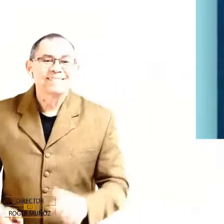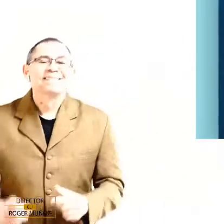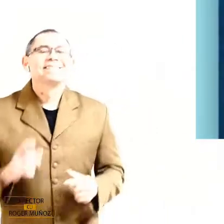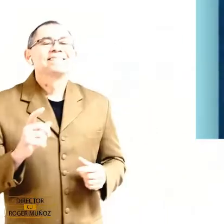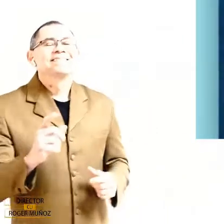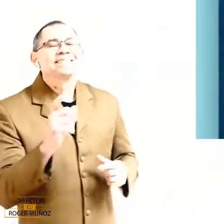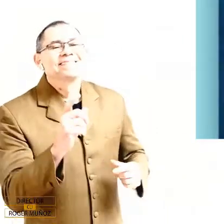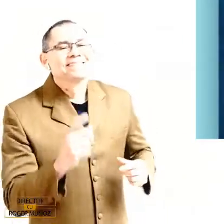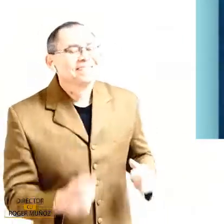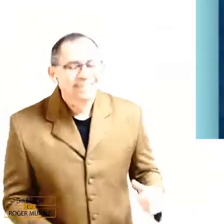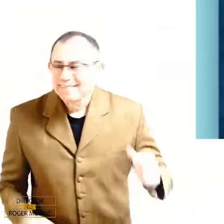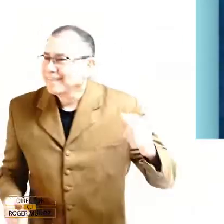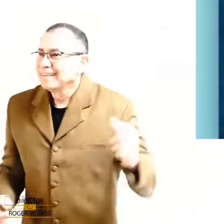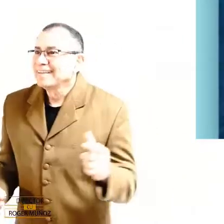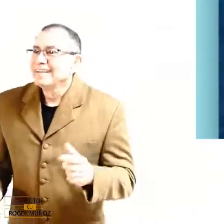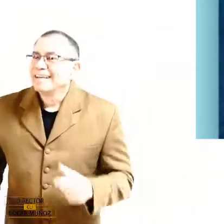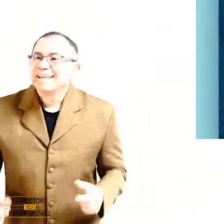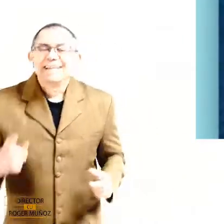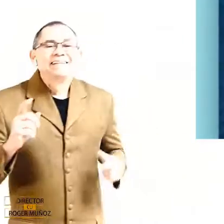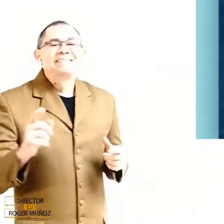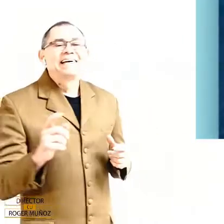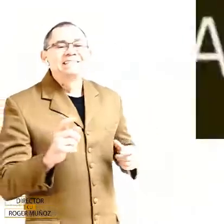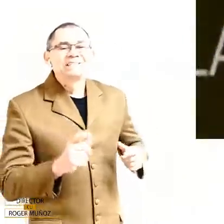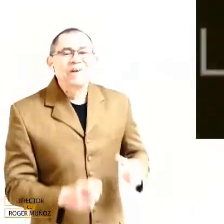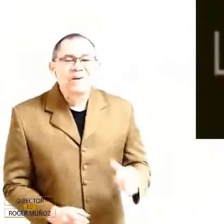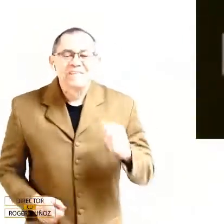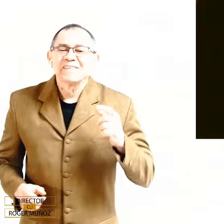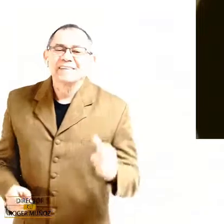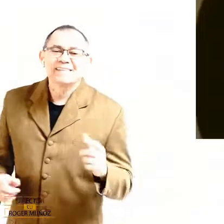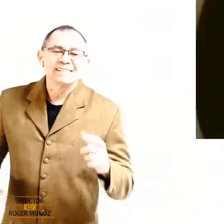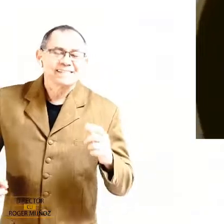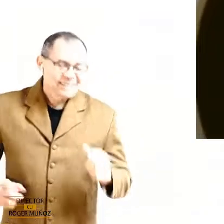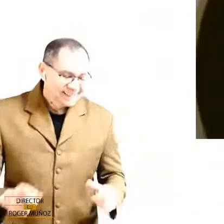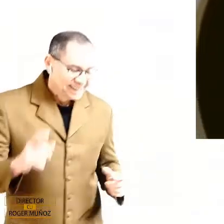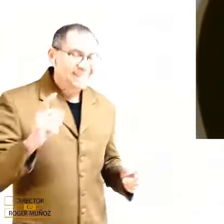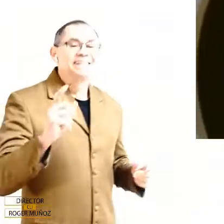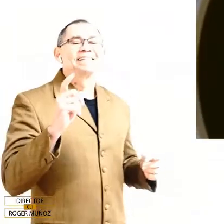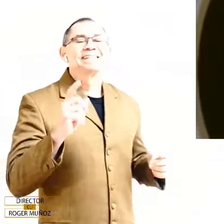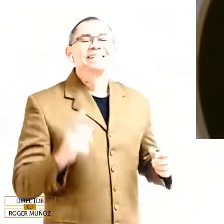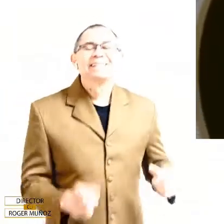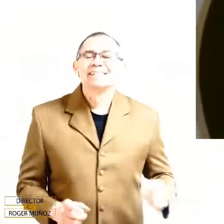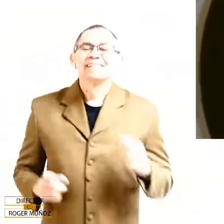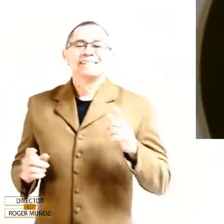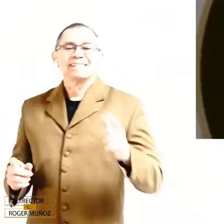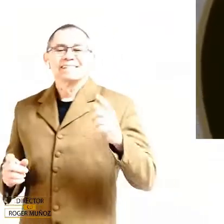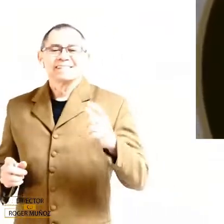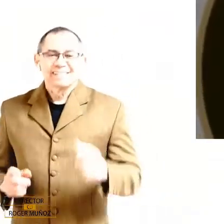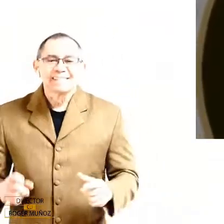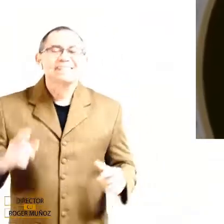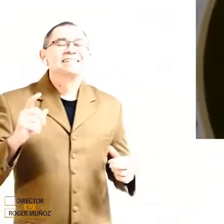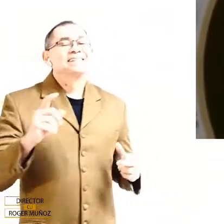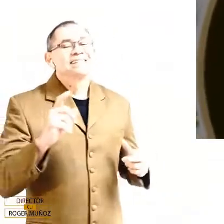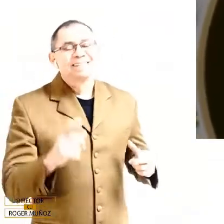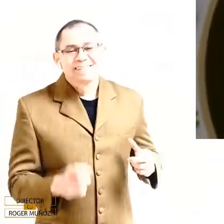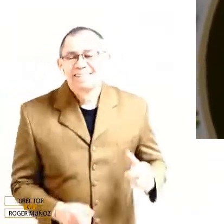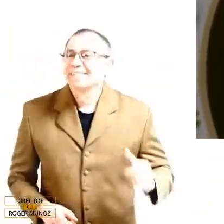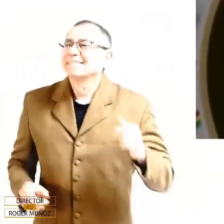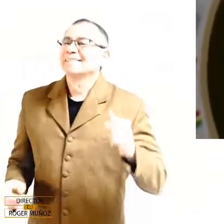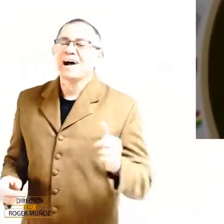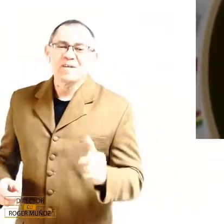Cristo libera internacional. Santo. En todo el mundo y hasta el final.